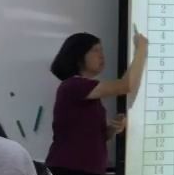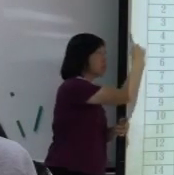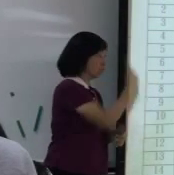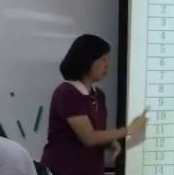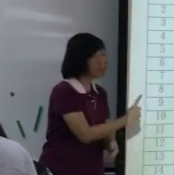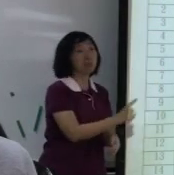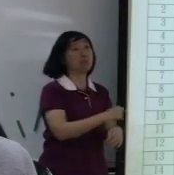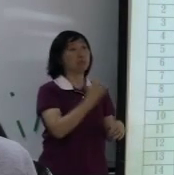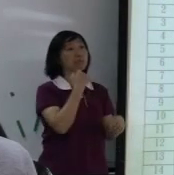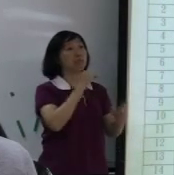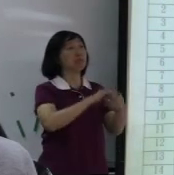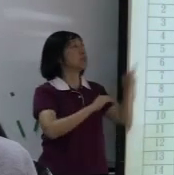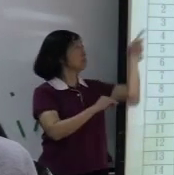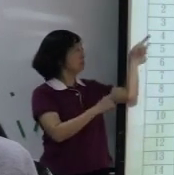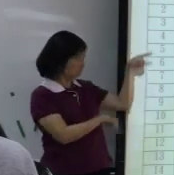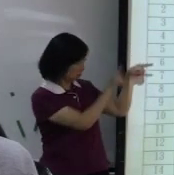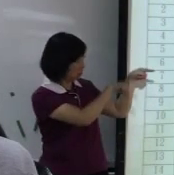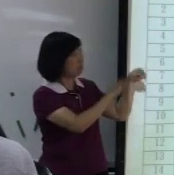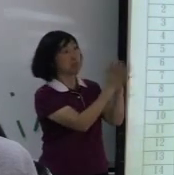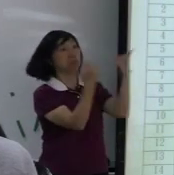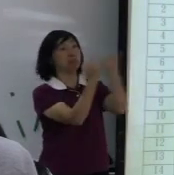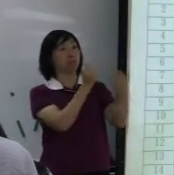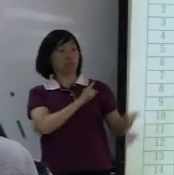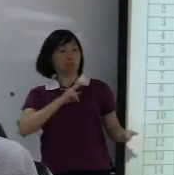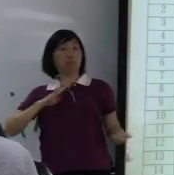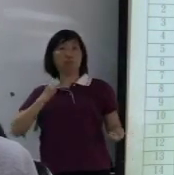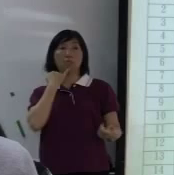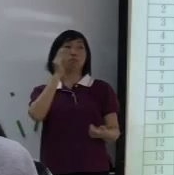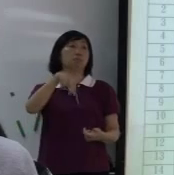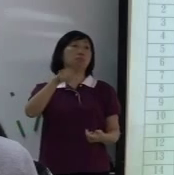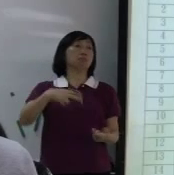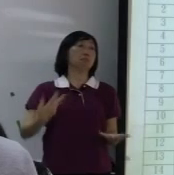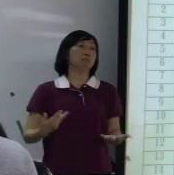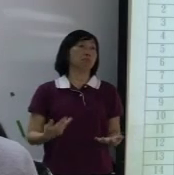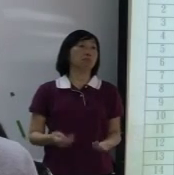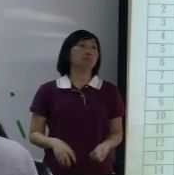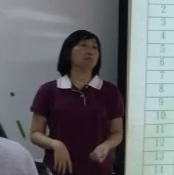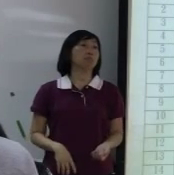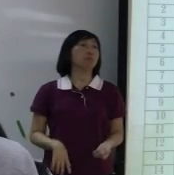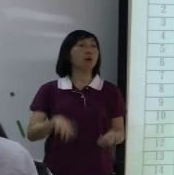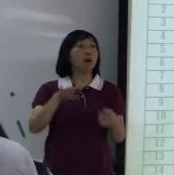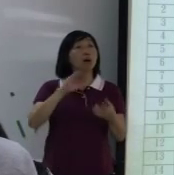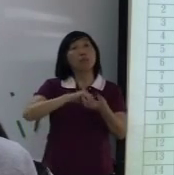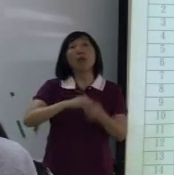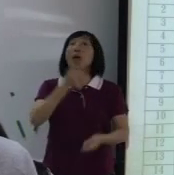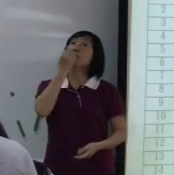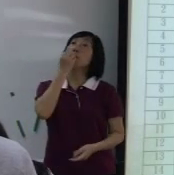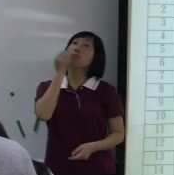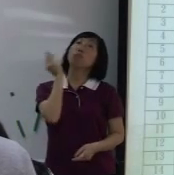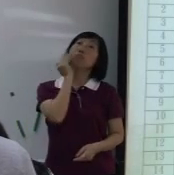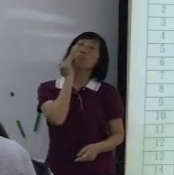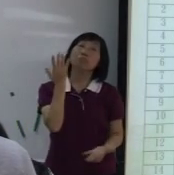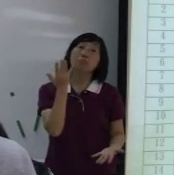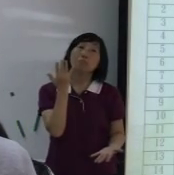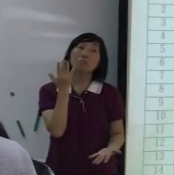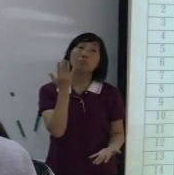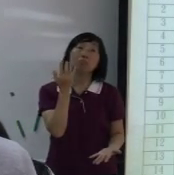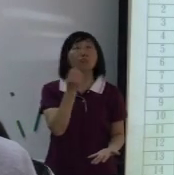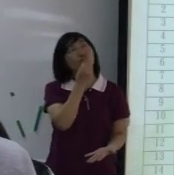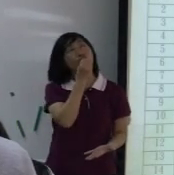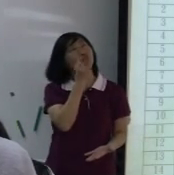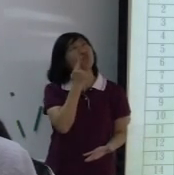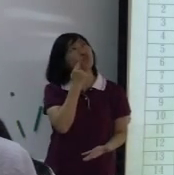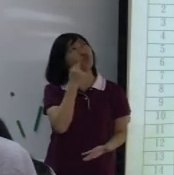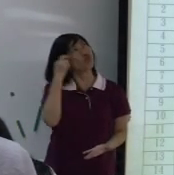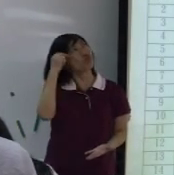说不定也可以归纳在这里，吃了以后很好吃啊、哦、口感很好